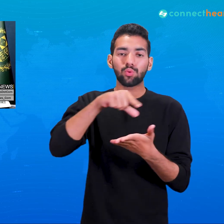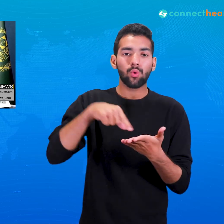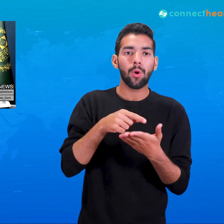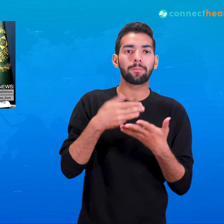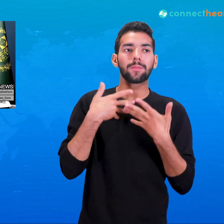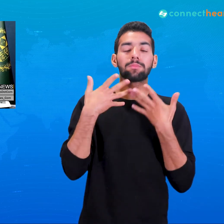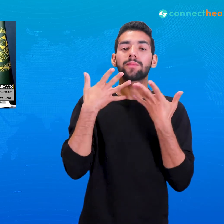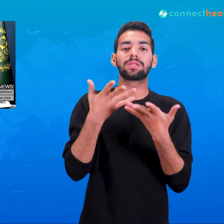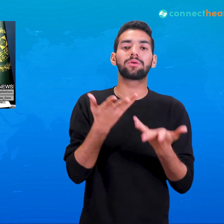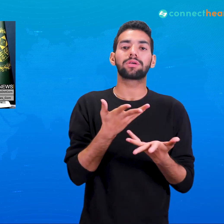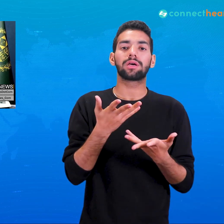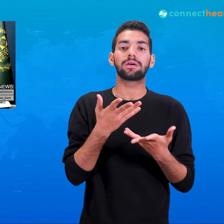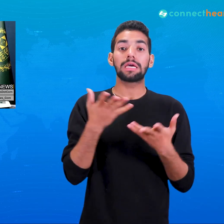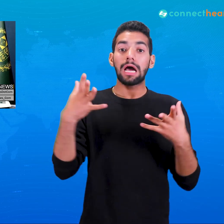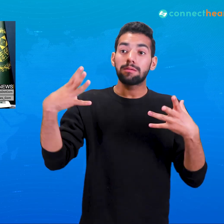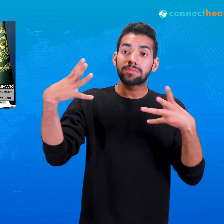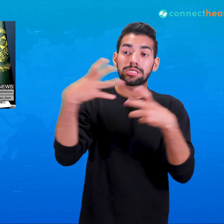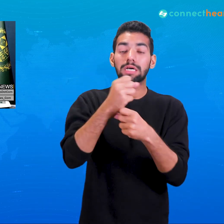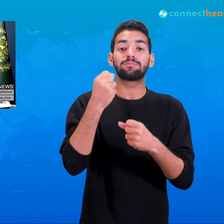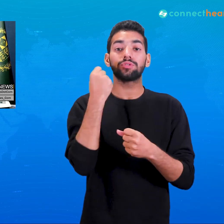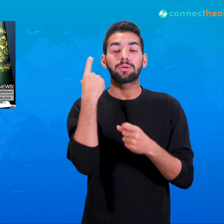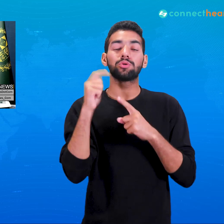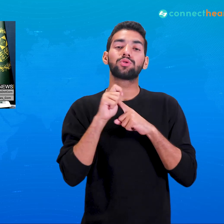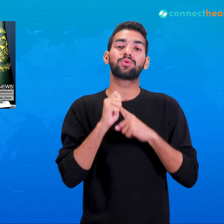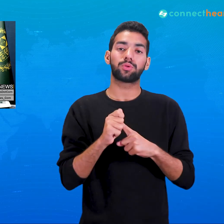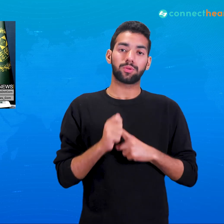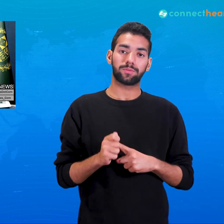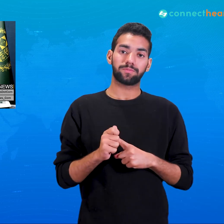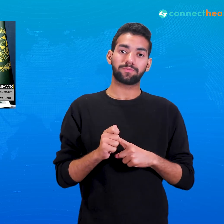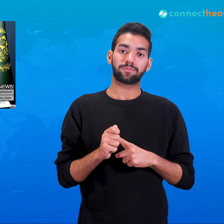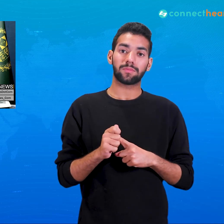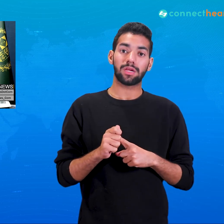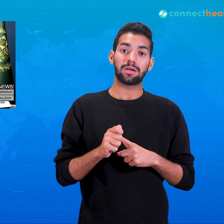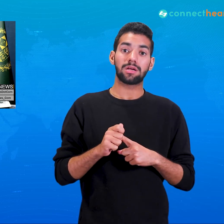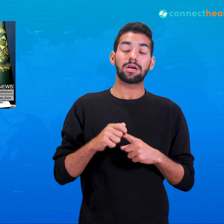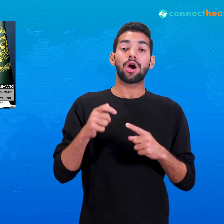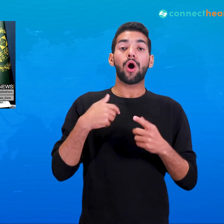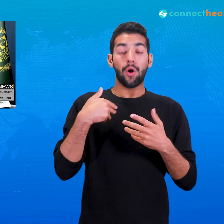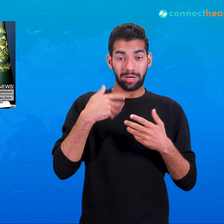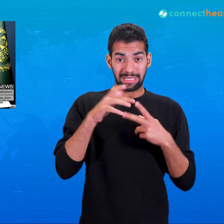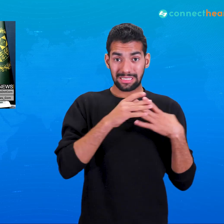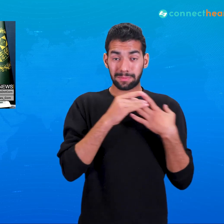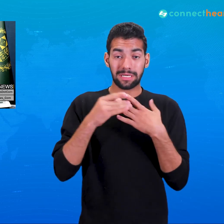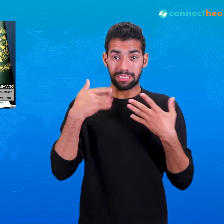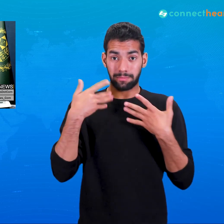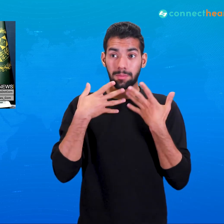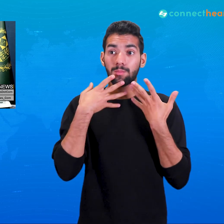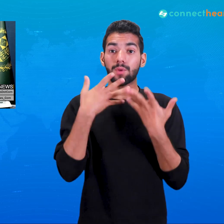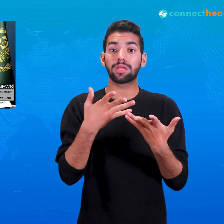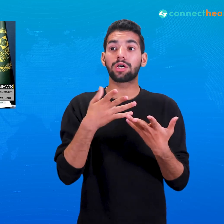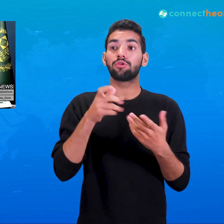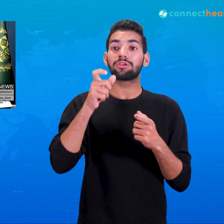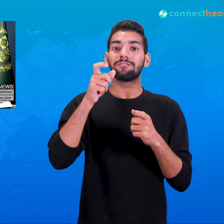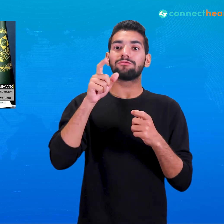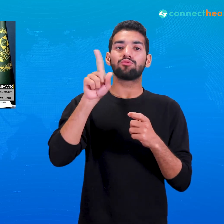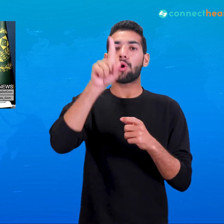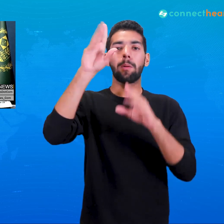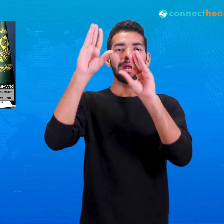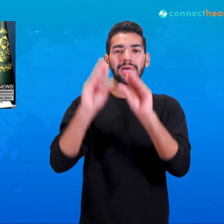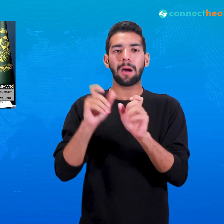آج، یہ آپ سب نے ضرور سمجھنا ہے، اور میں اپنے خاص طور پہ نوجوانوں کو یہ چیز کہنا